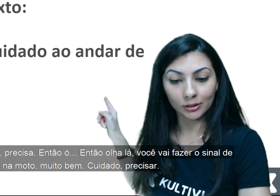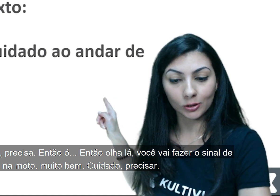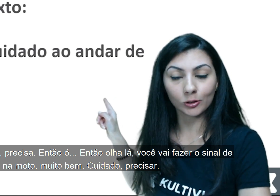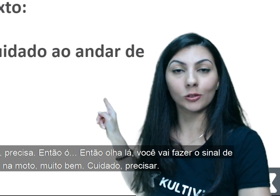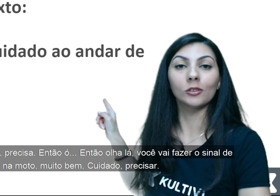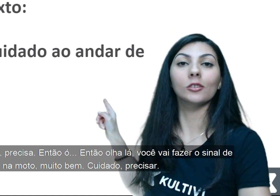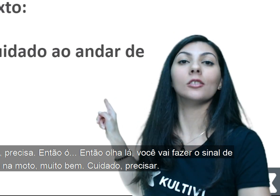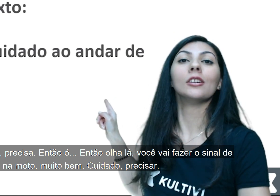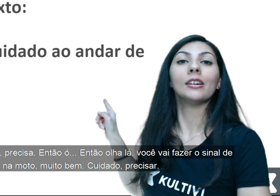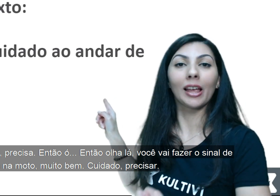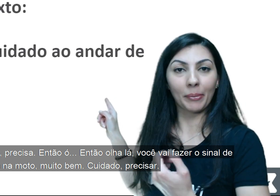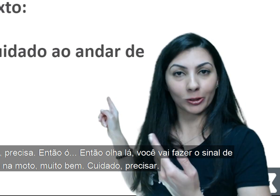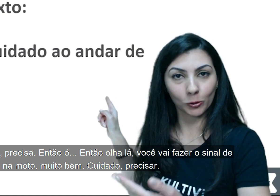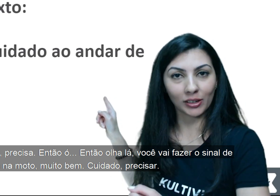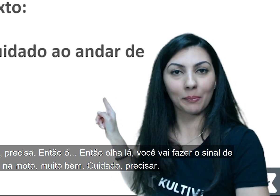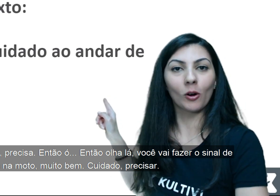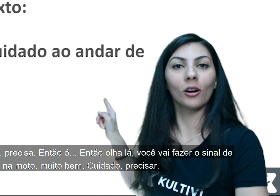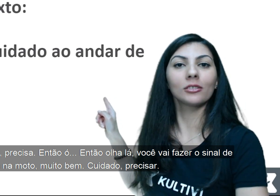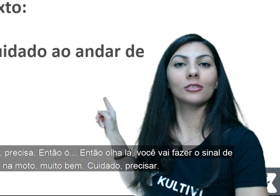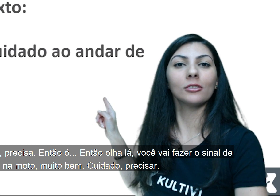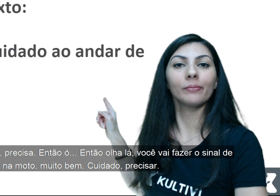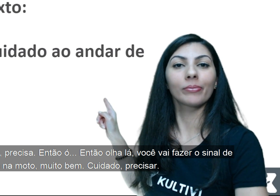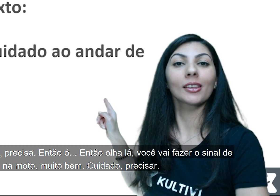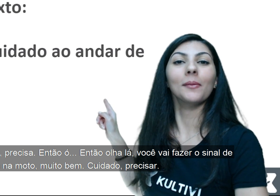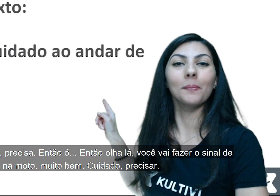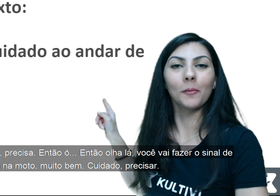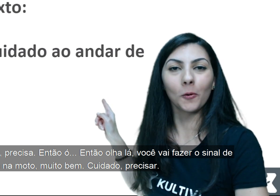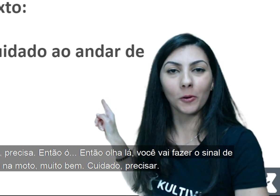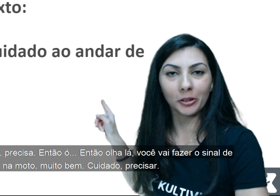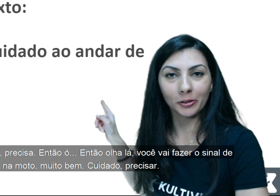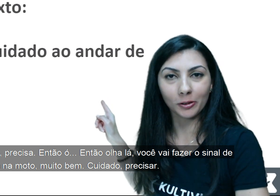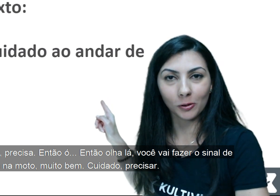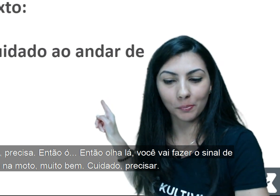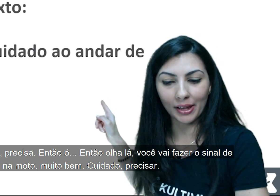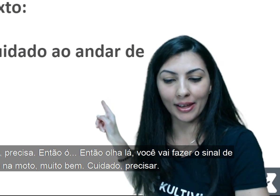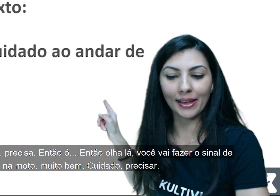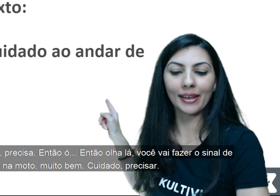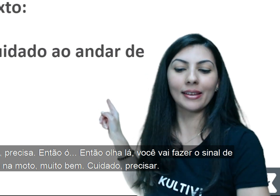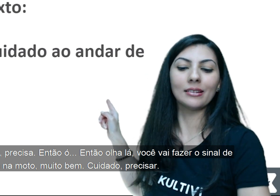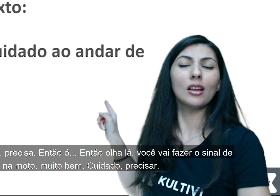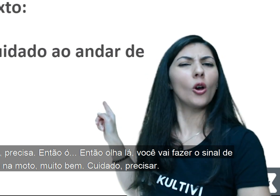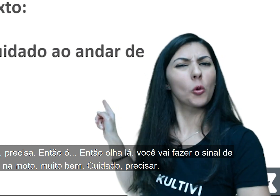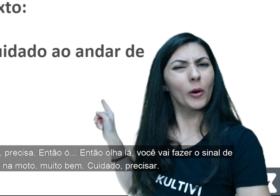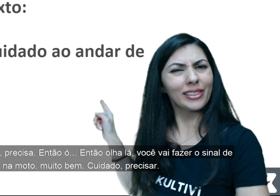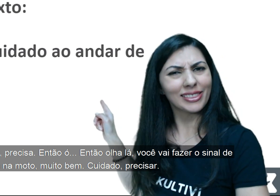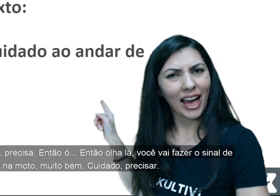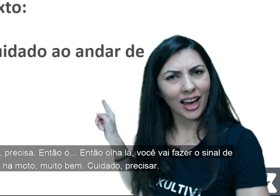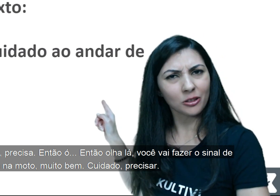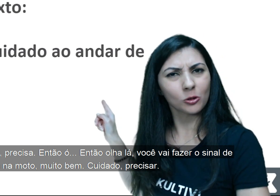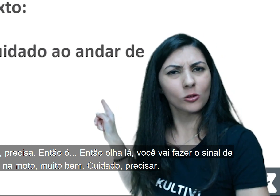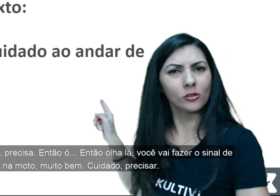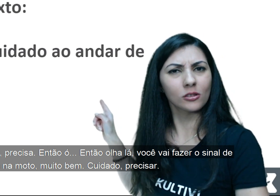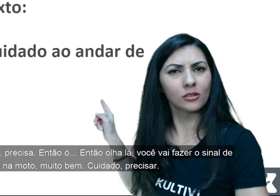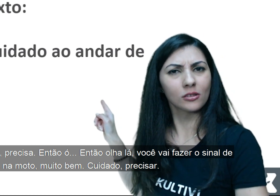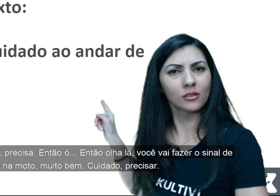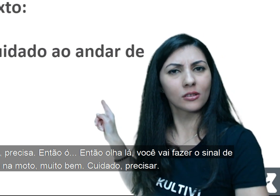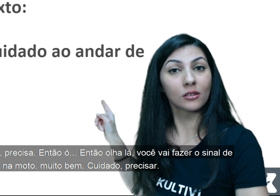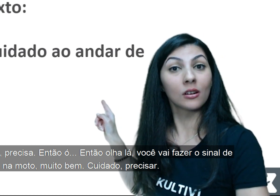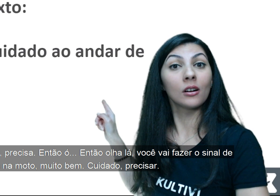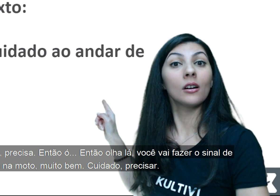Isso. E a pessoa na moto. Muito bem. Cuidado.